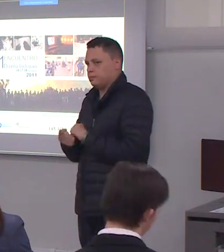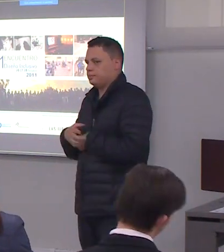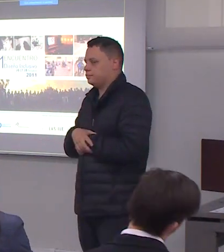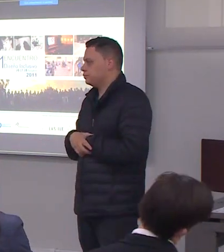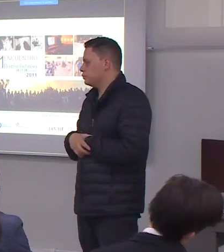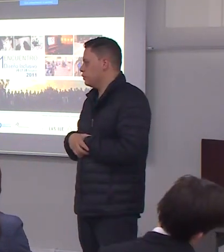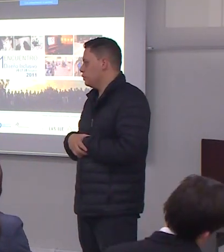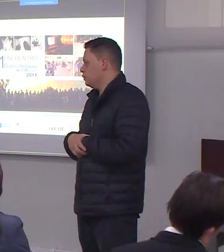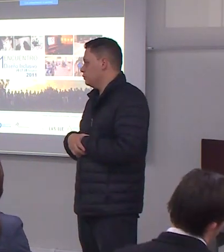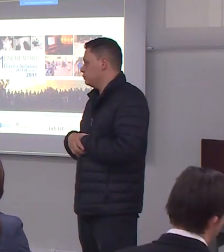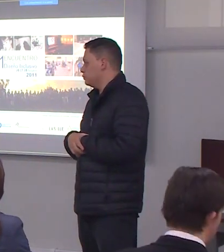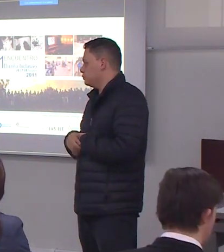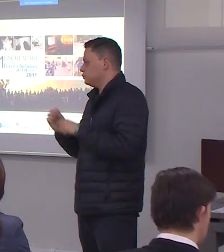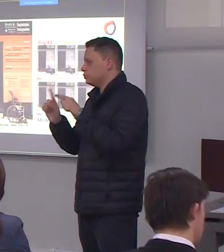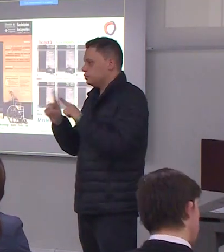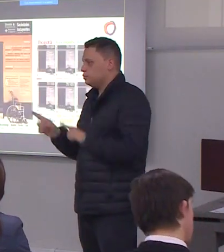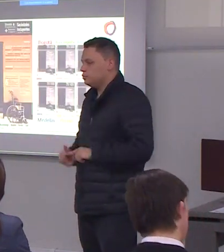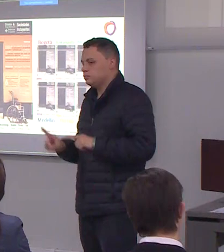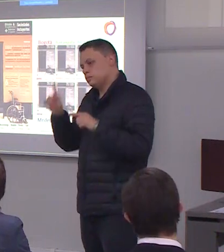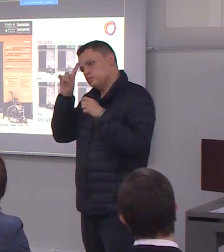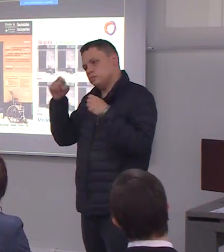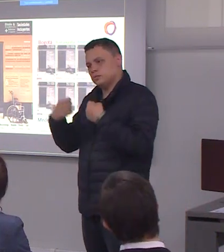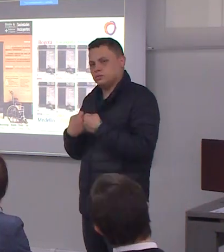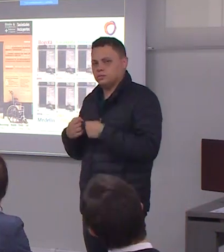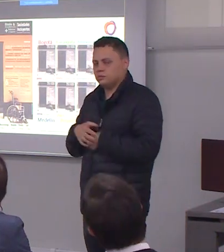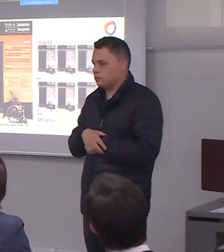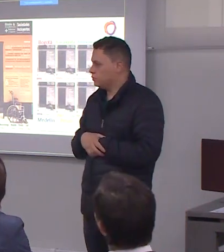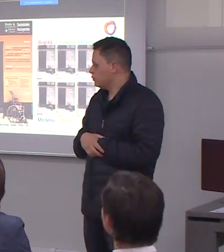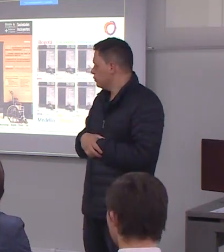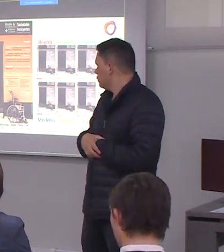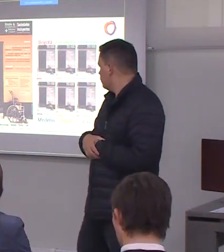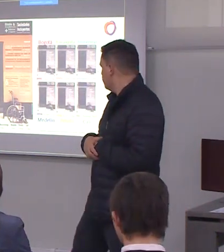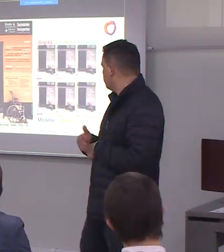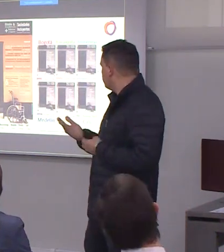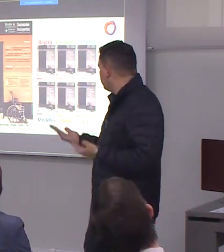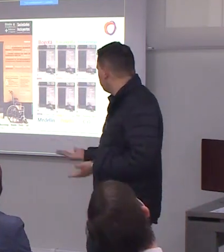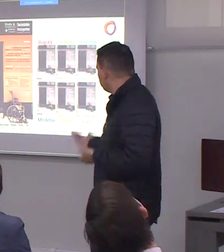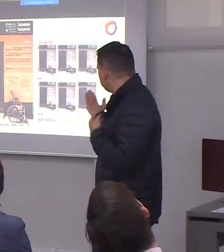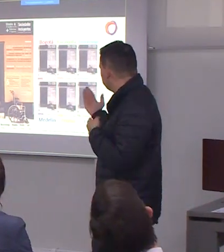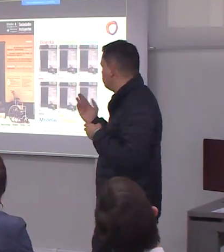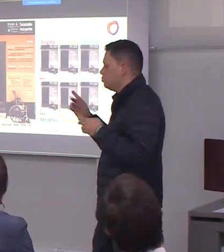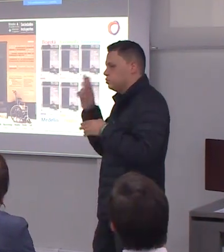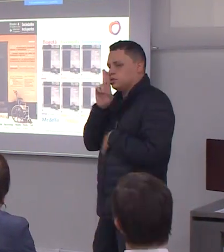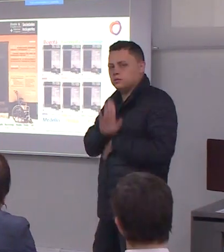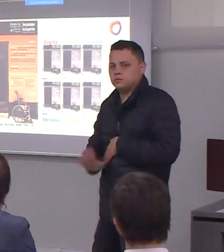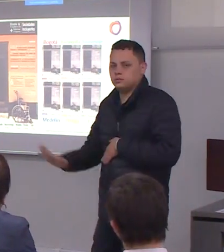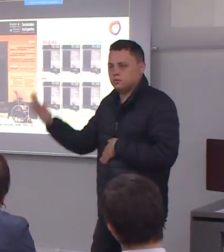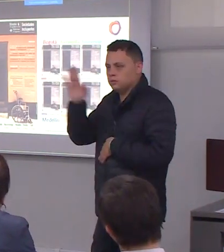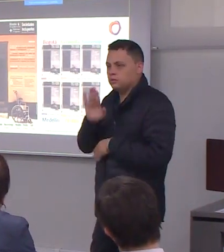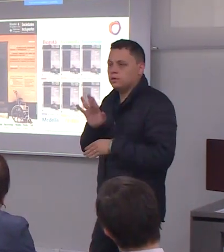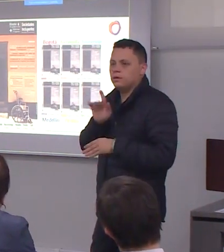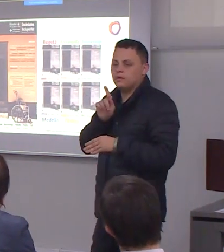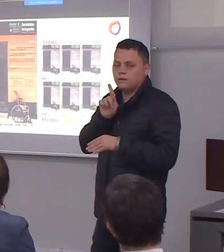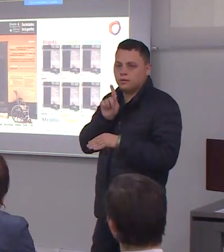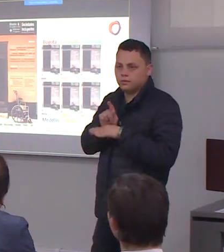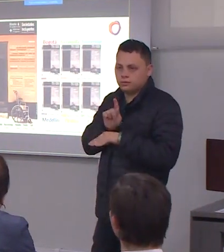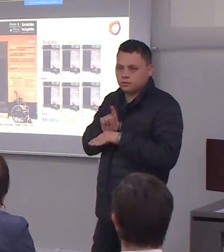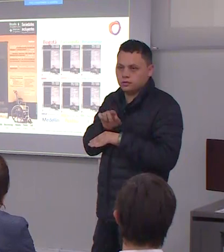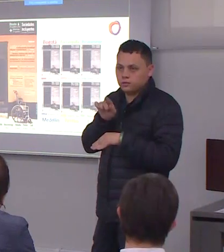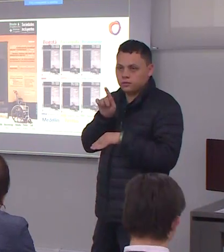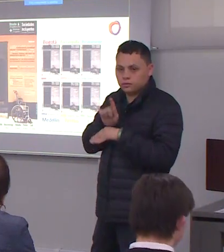generado con diferentes alianzas esto lo hicimos a nivel nacional porque las facultades de arquitectura